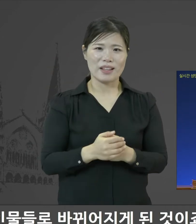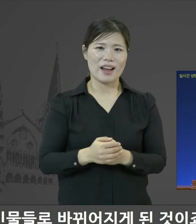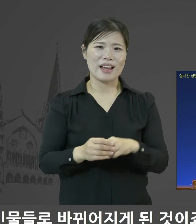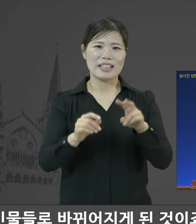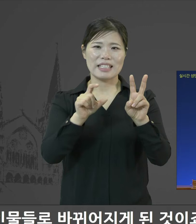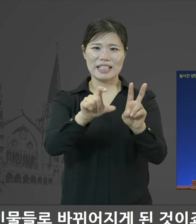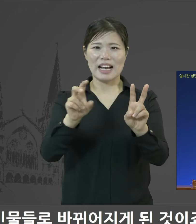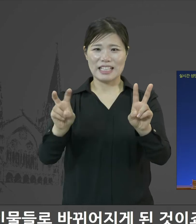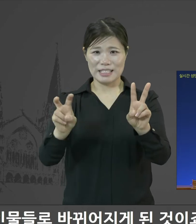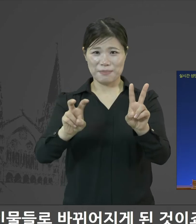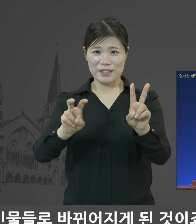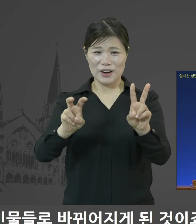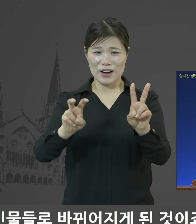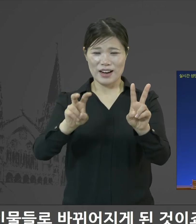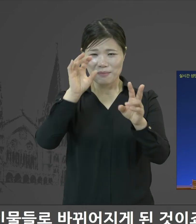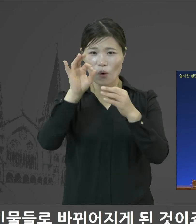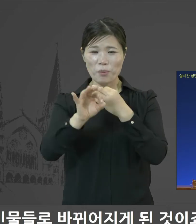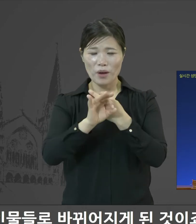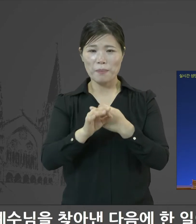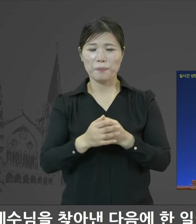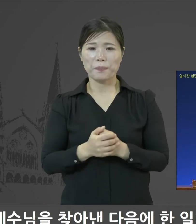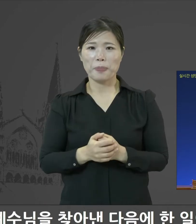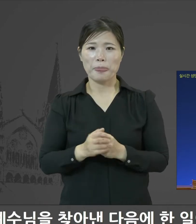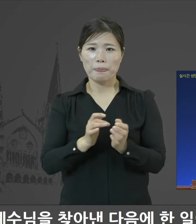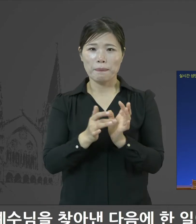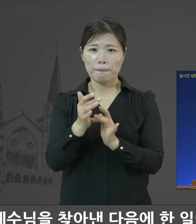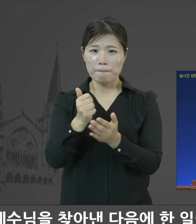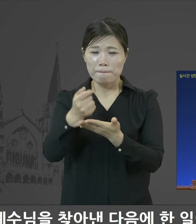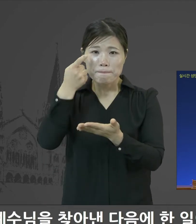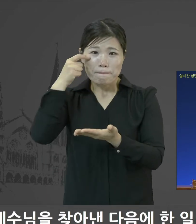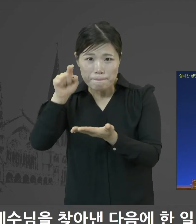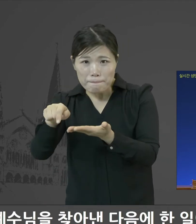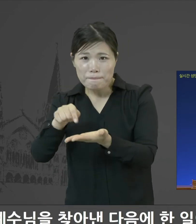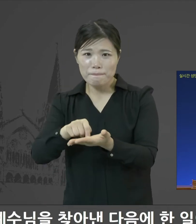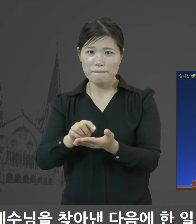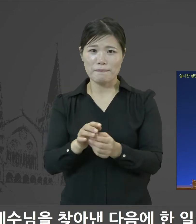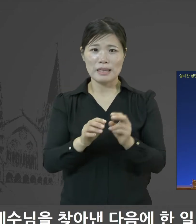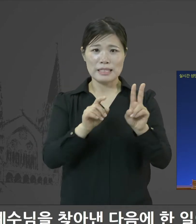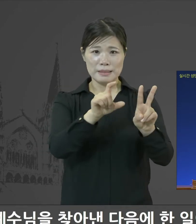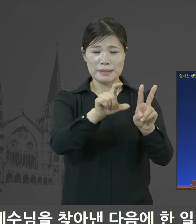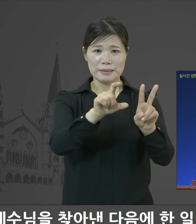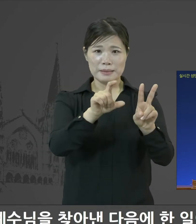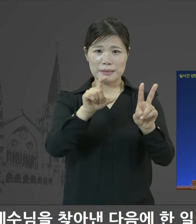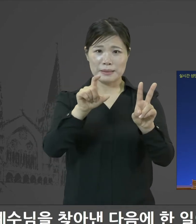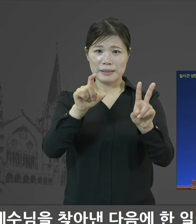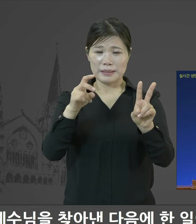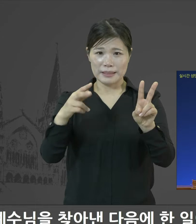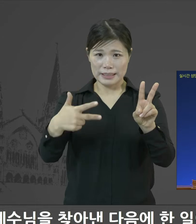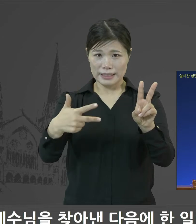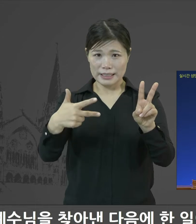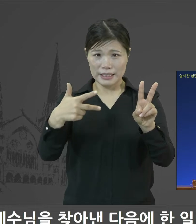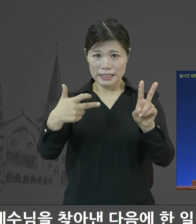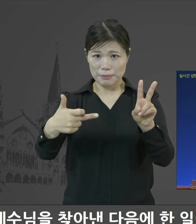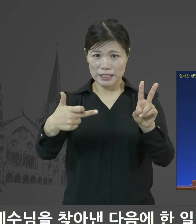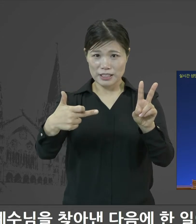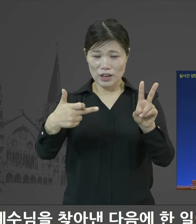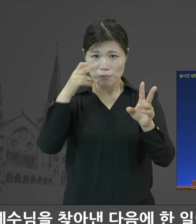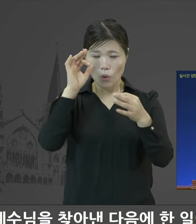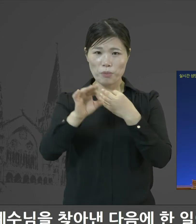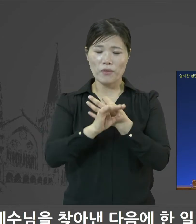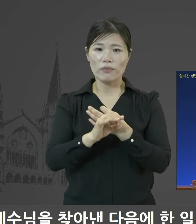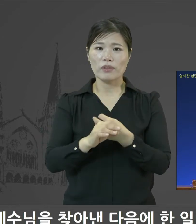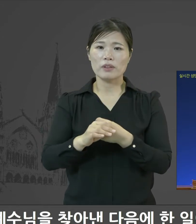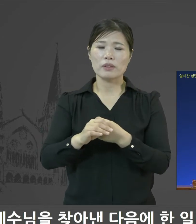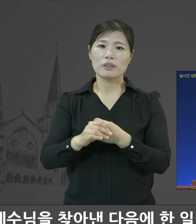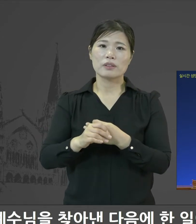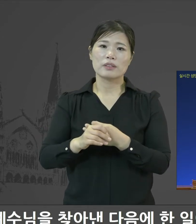20절이죠. 20절 이전에 이제 예수님을 찾아낸 다음 17절에 천사가 가르쳐 준 것을 이 주변 사람들에게 알리는